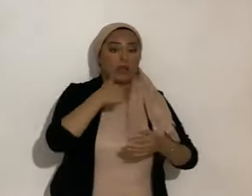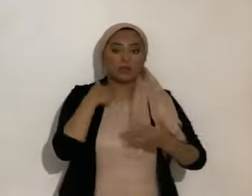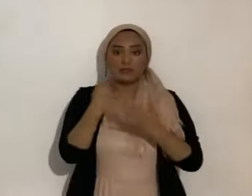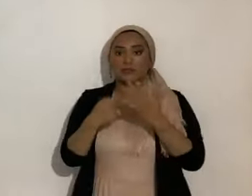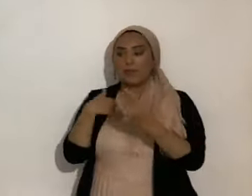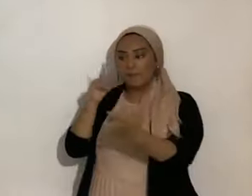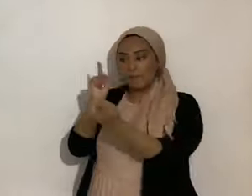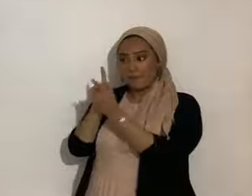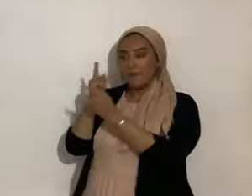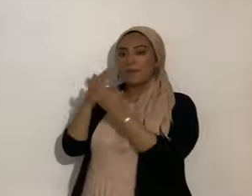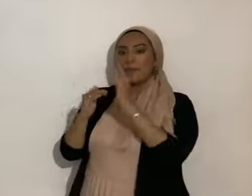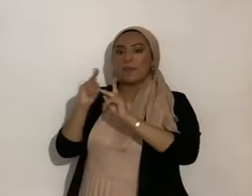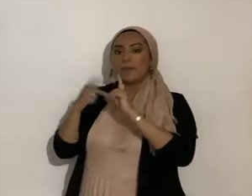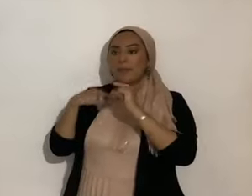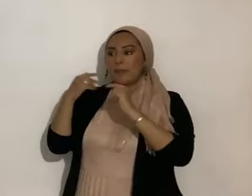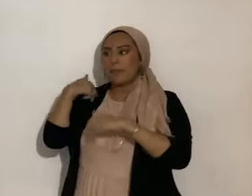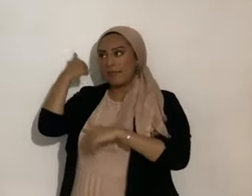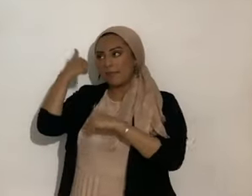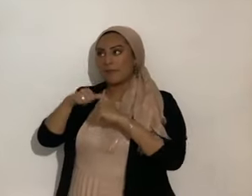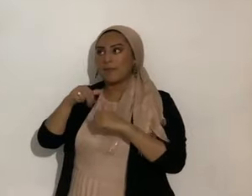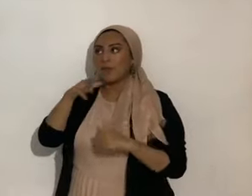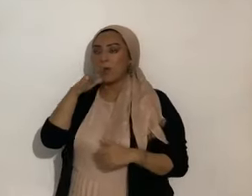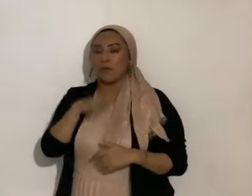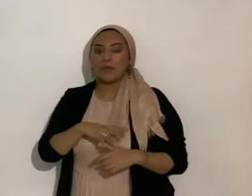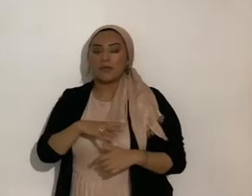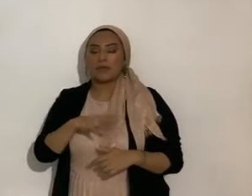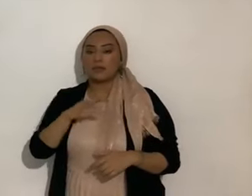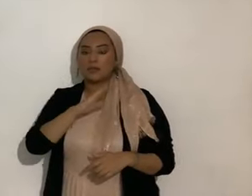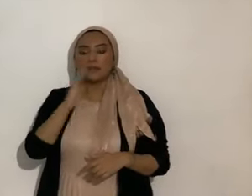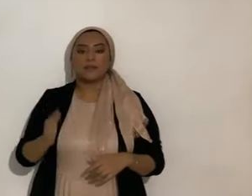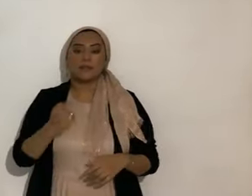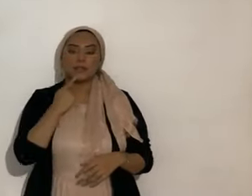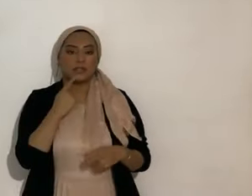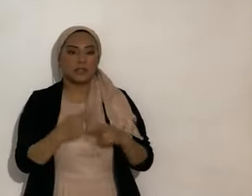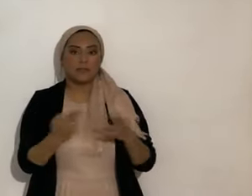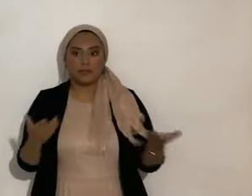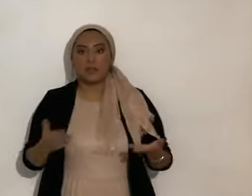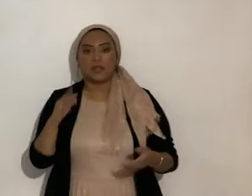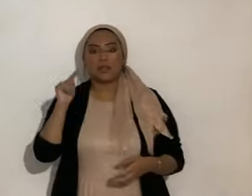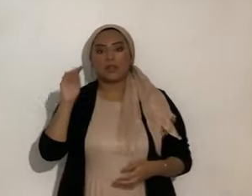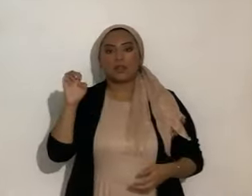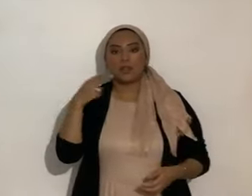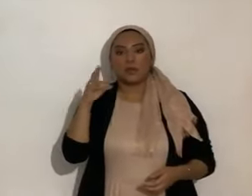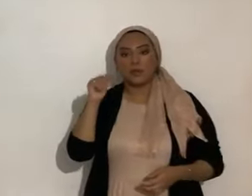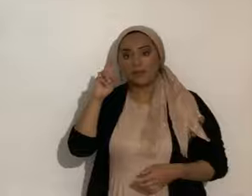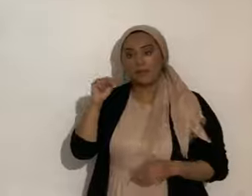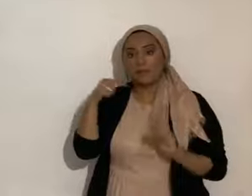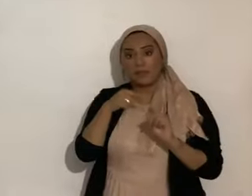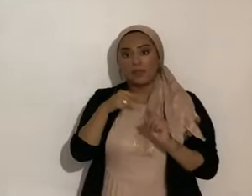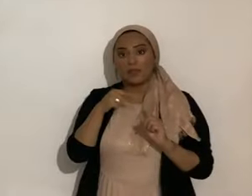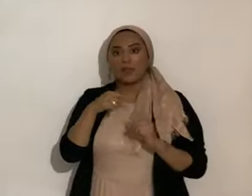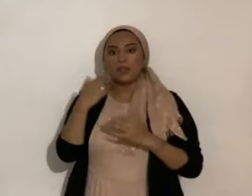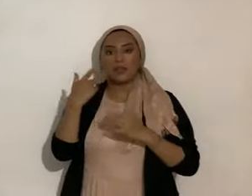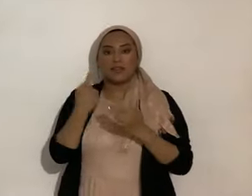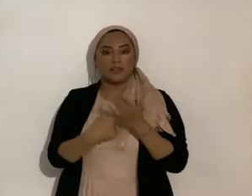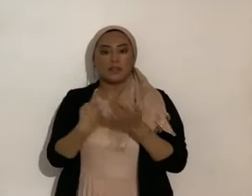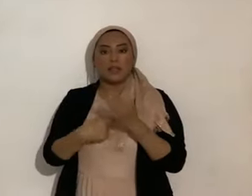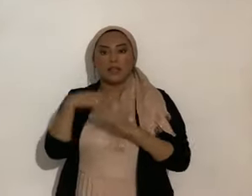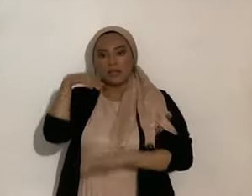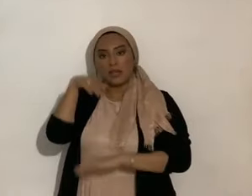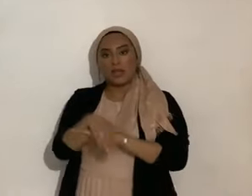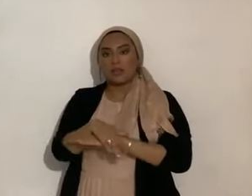así. Yo recuerdo a una señora, no menciono nombres, aquí mismo en Tehuacán, que se levantaba a ciertas horas de la